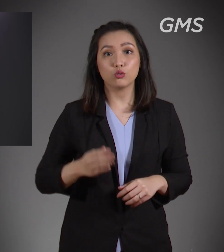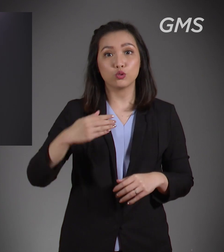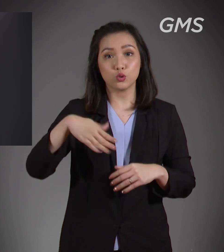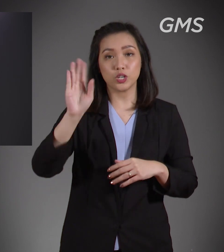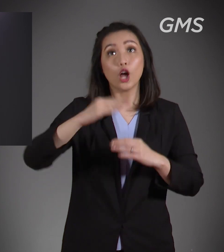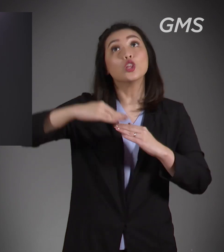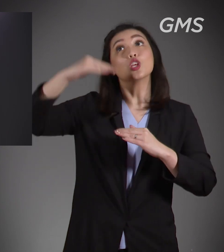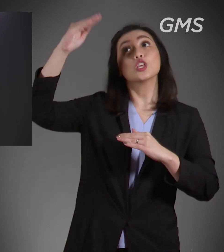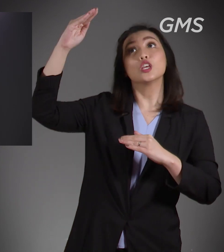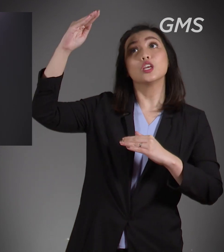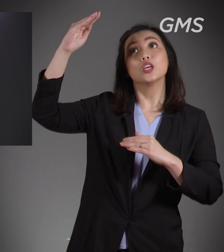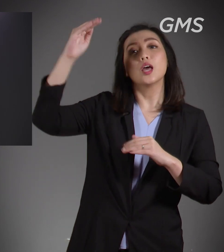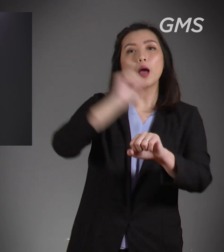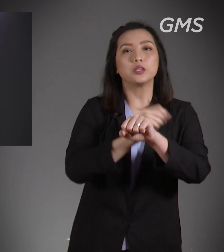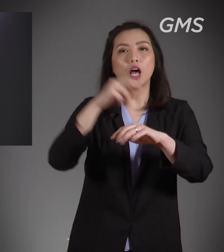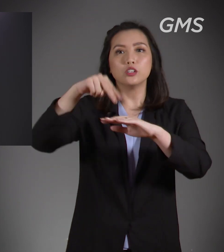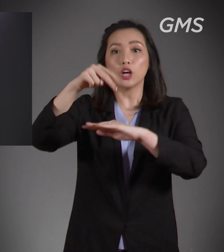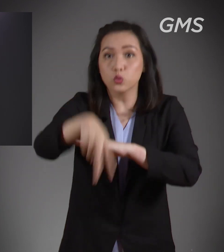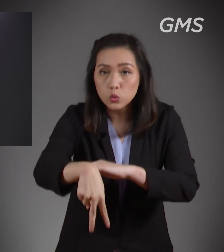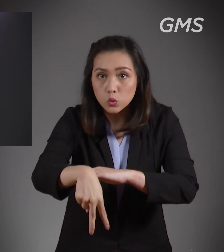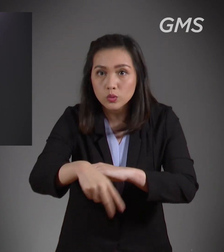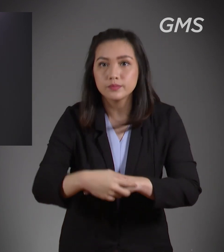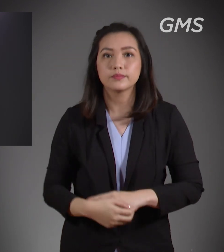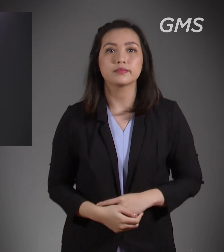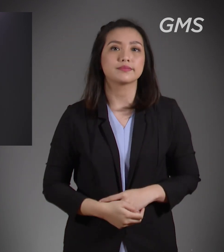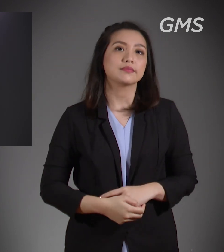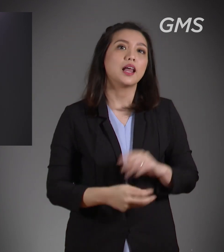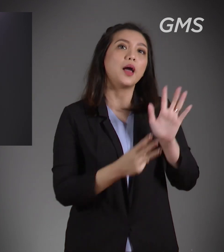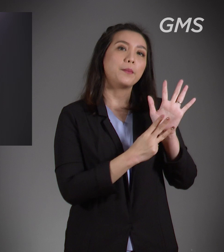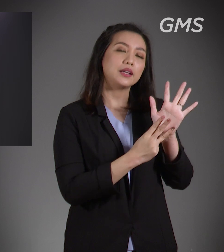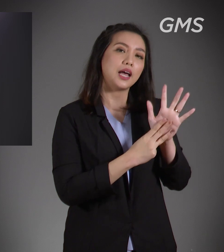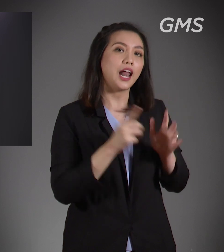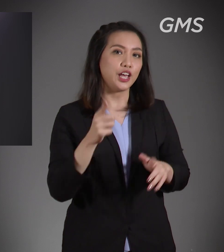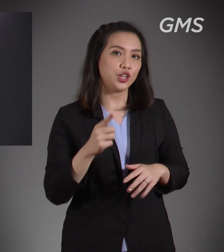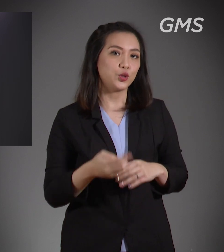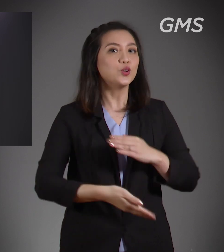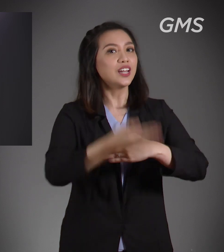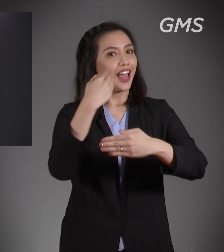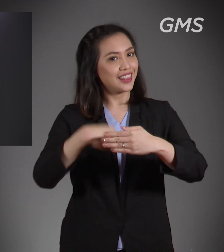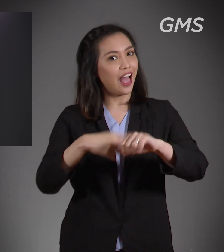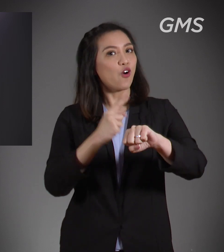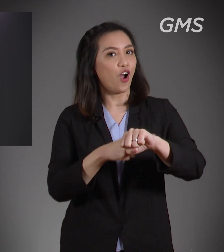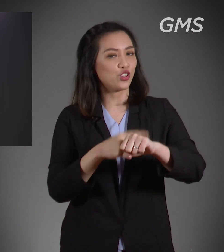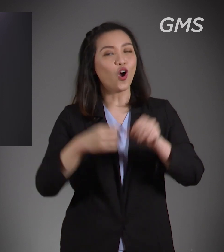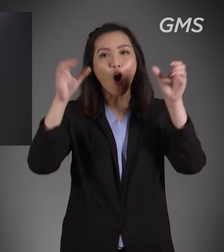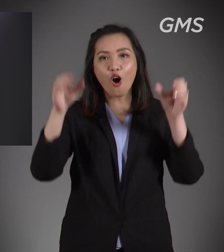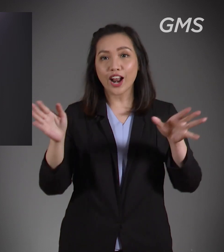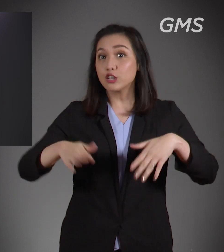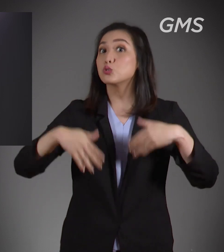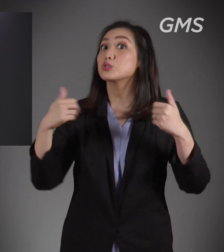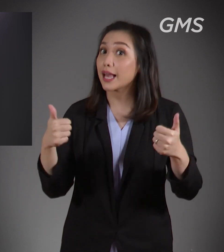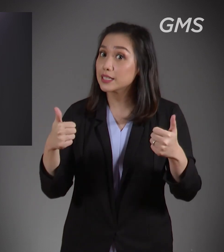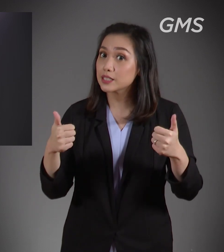Coba Anda bayangkan. Masalah biasanya tiba ketika seseorang jaya. Biasanya terjadi macam-macam